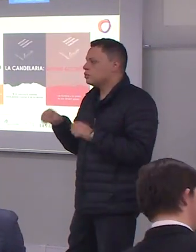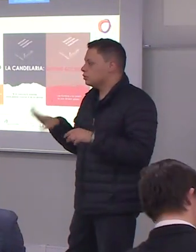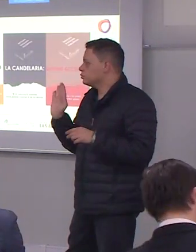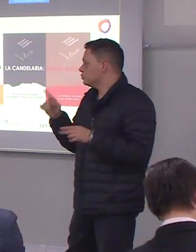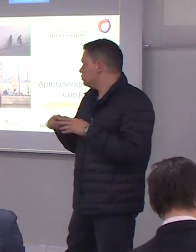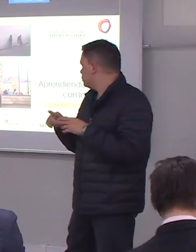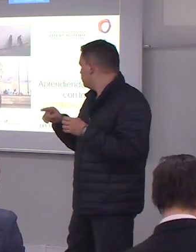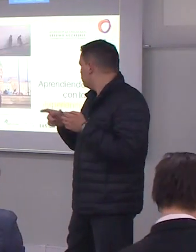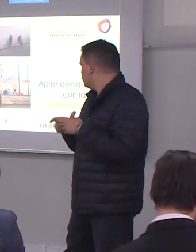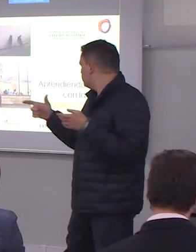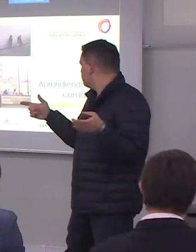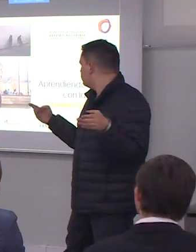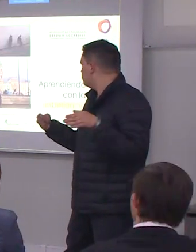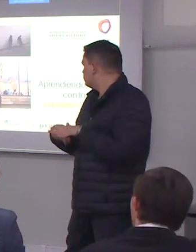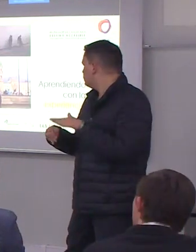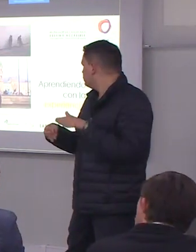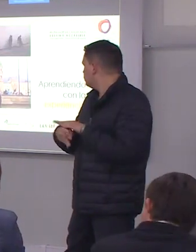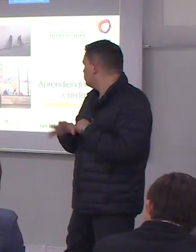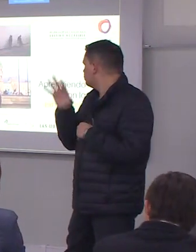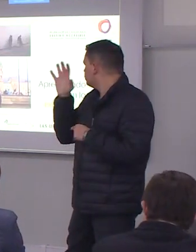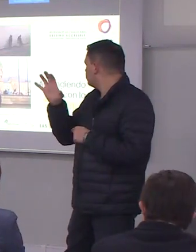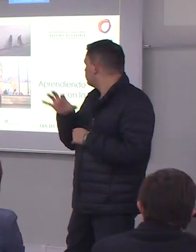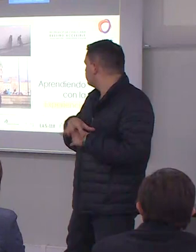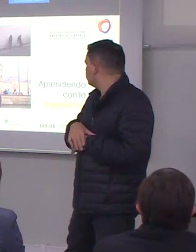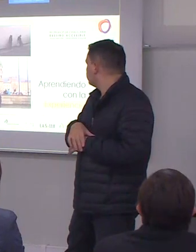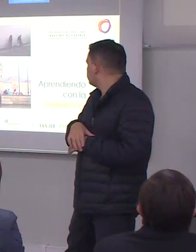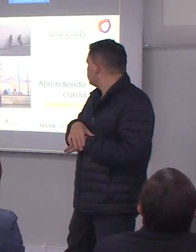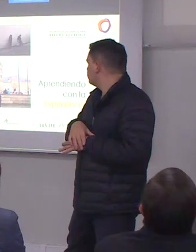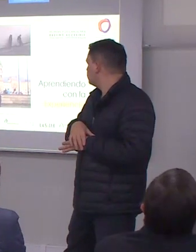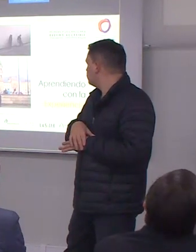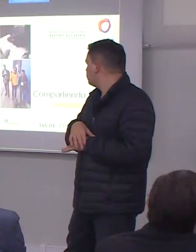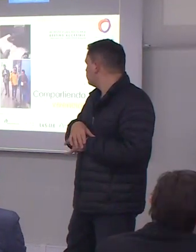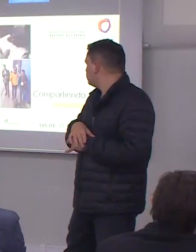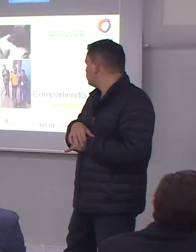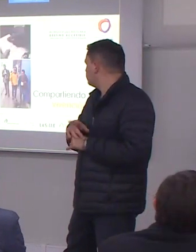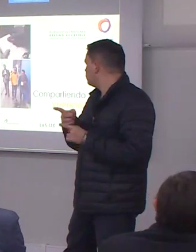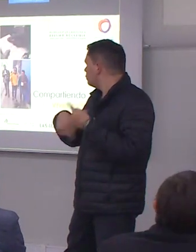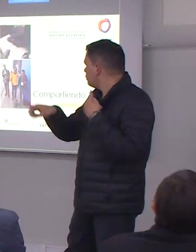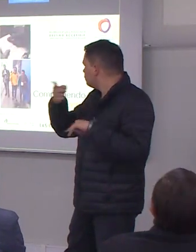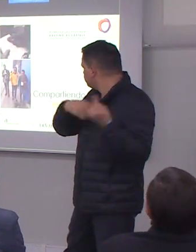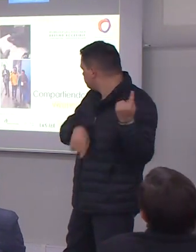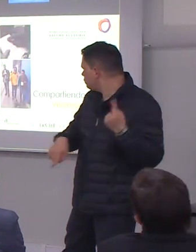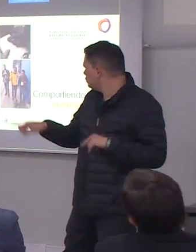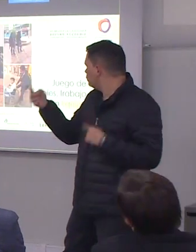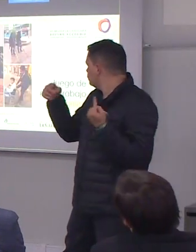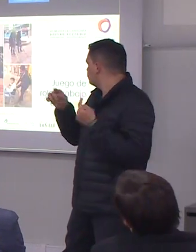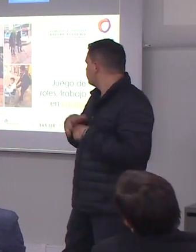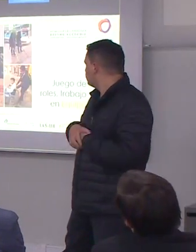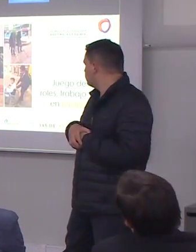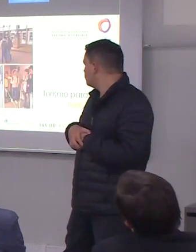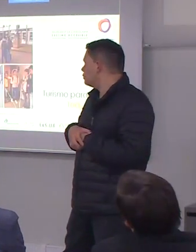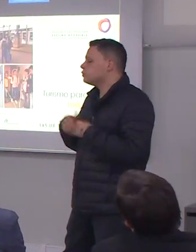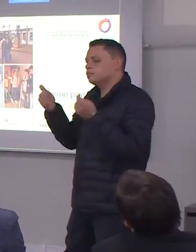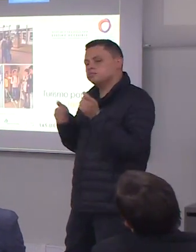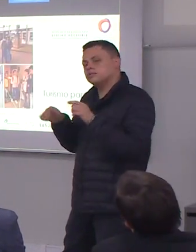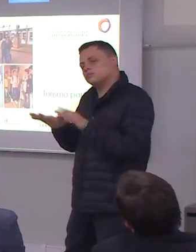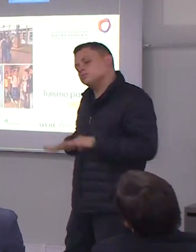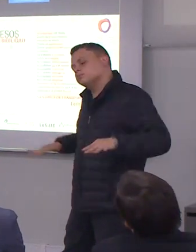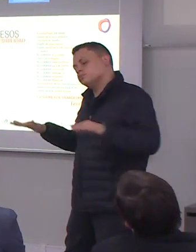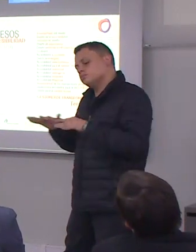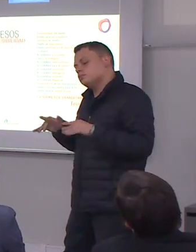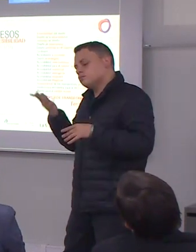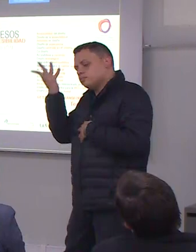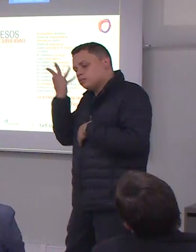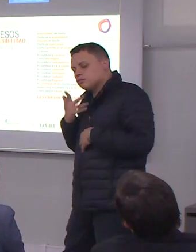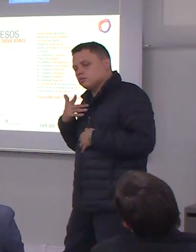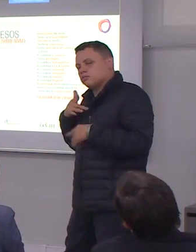público en nuestro país vamos haciendo recorridos brigadas aquí un poco del ejercicio que hacemos a diario